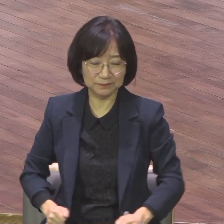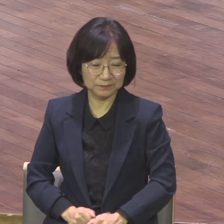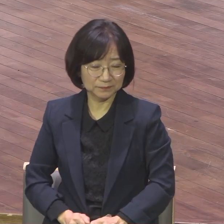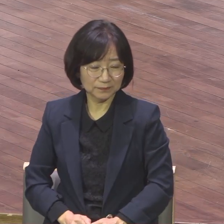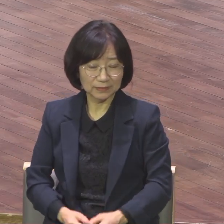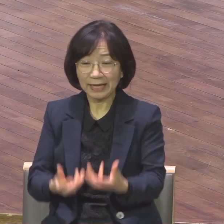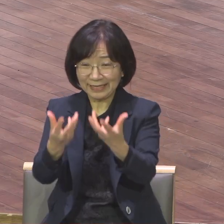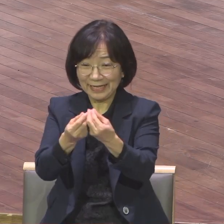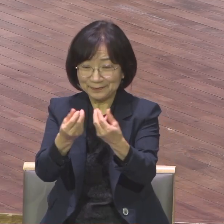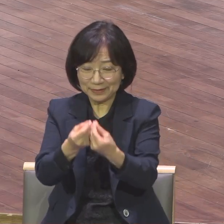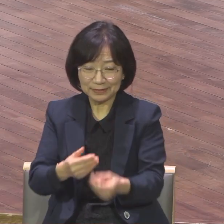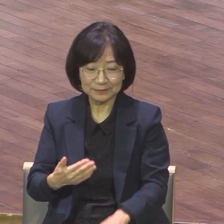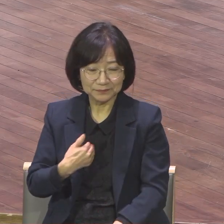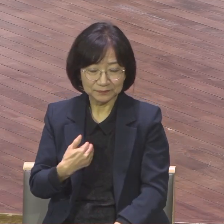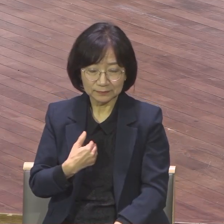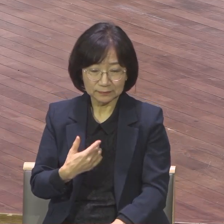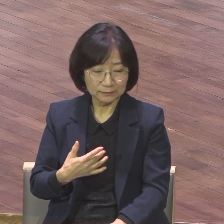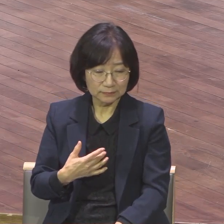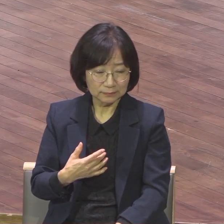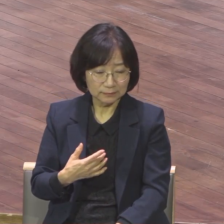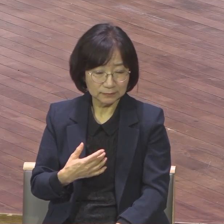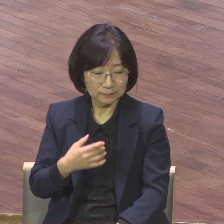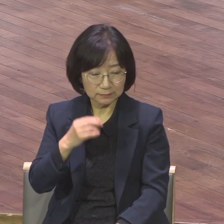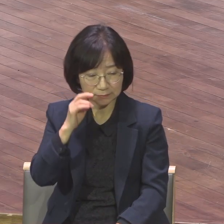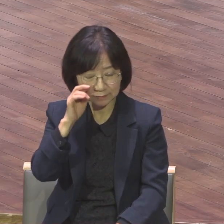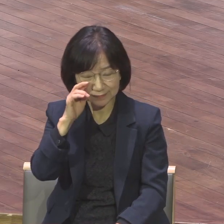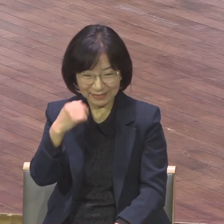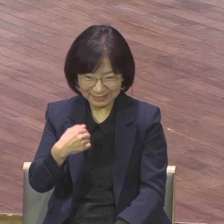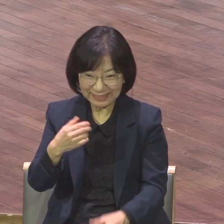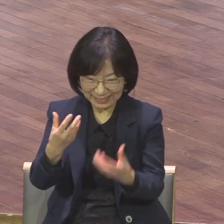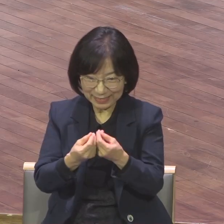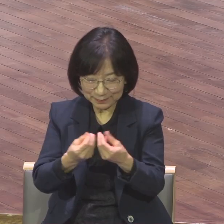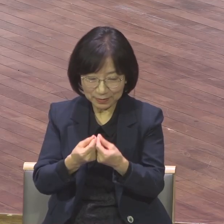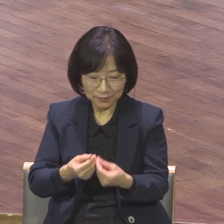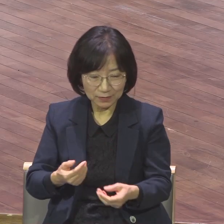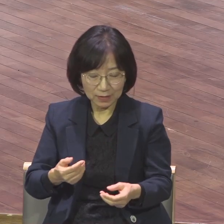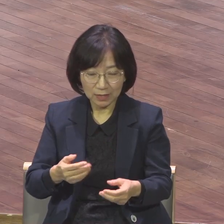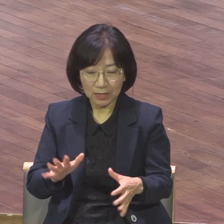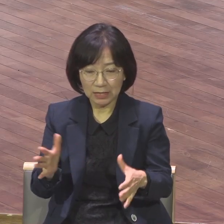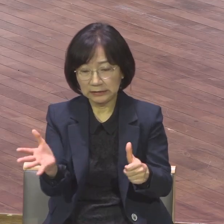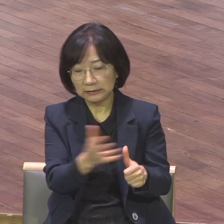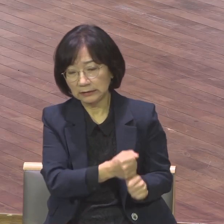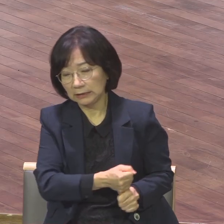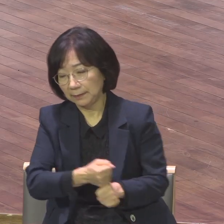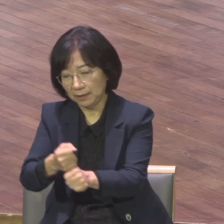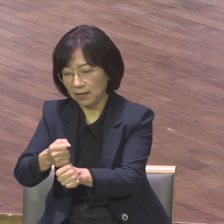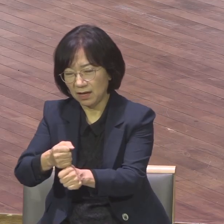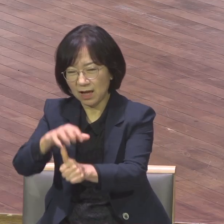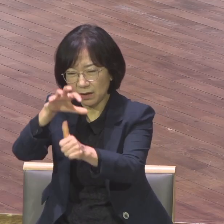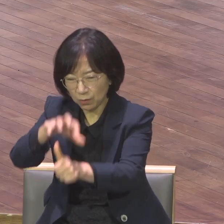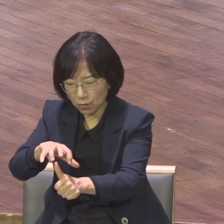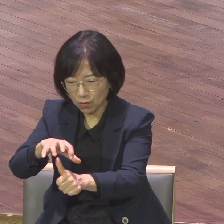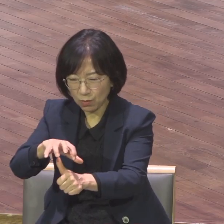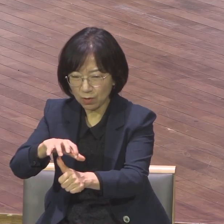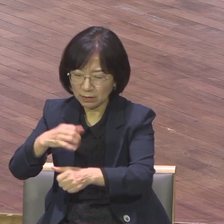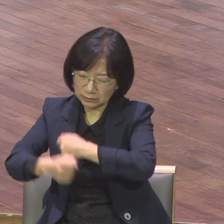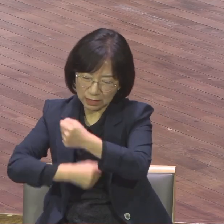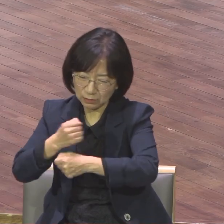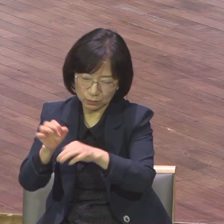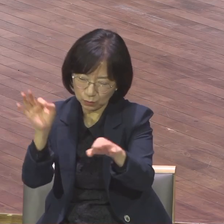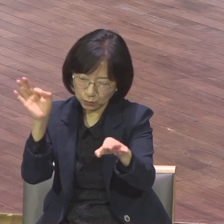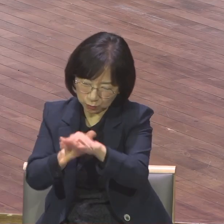가고 가족도 못 만나고, 이런 육신적인 환경, 이것도